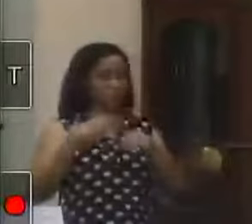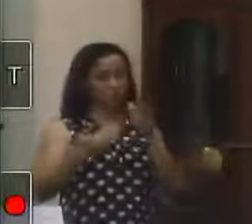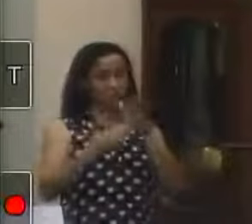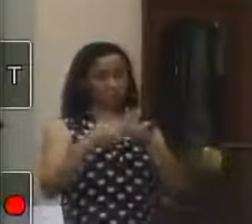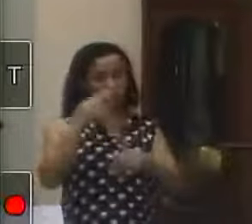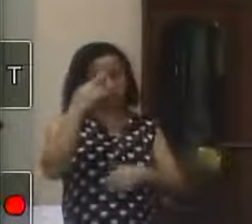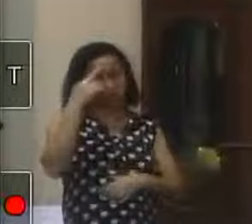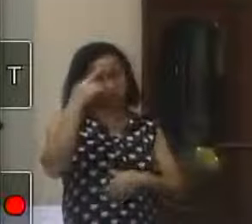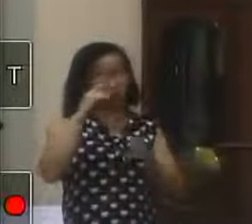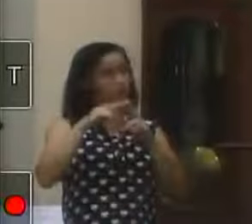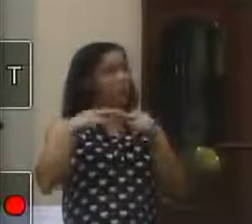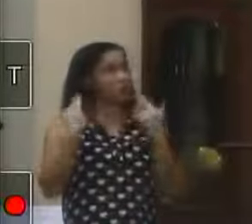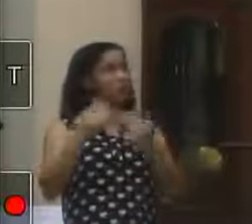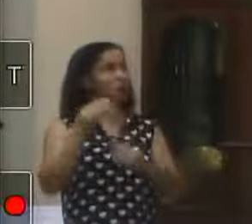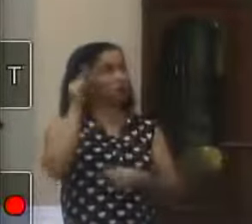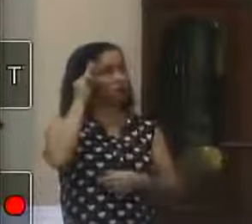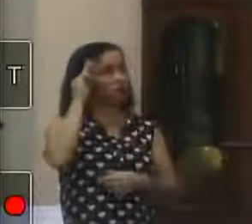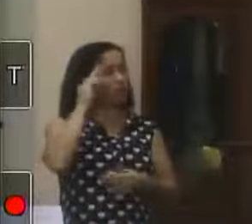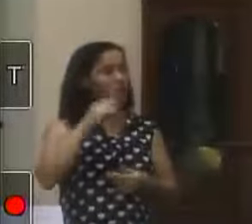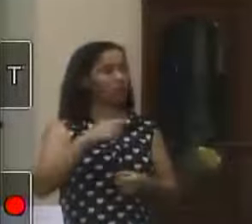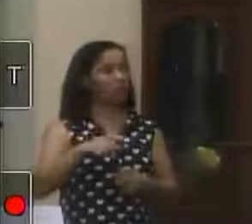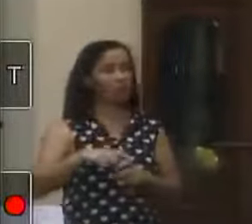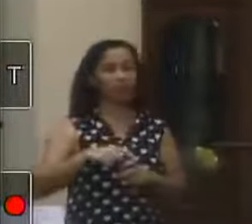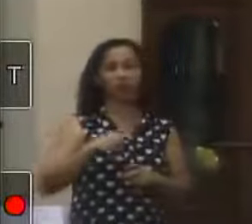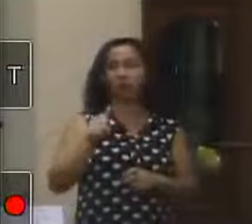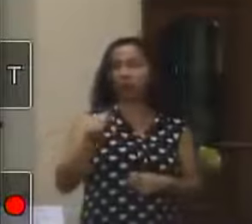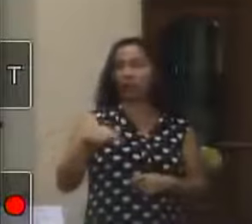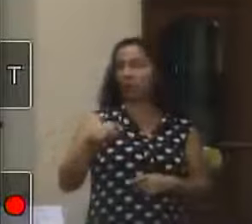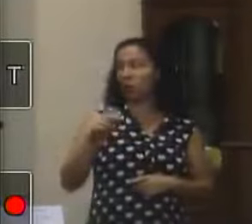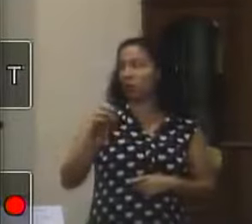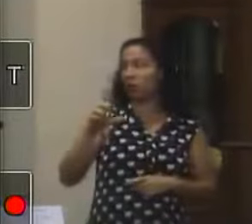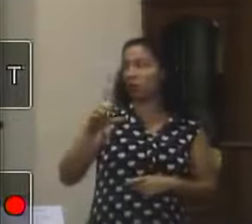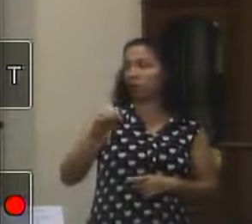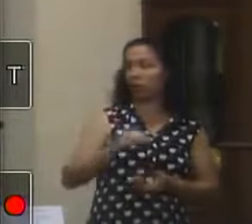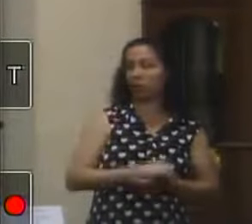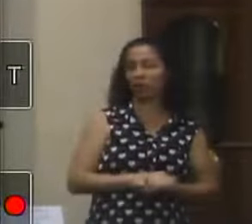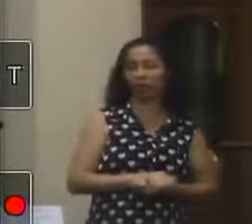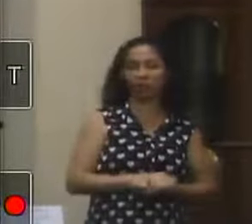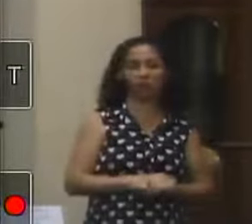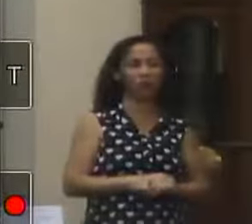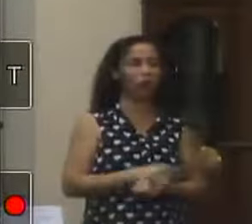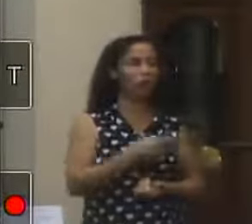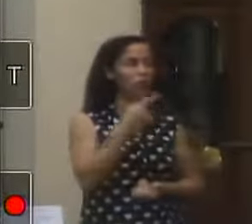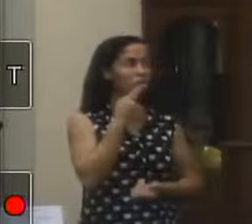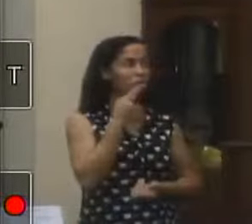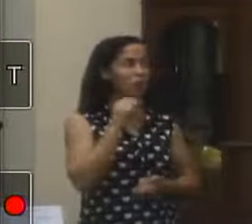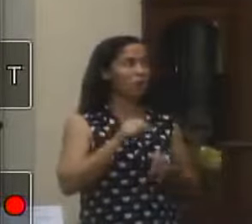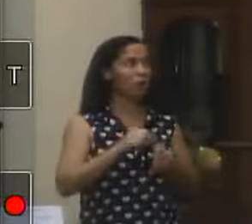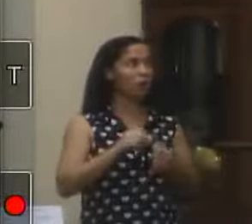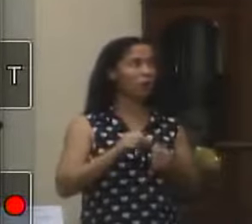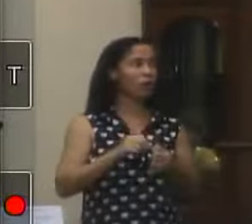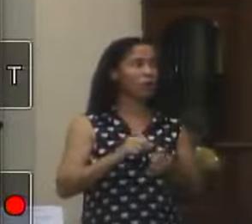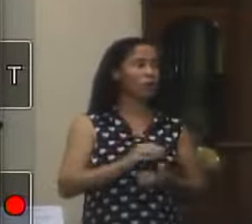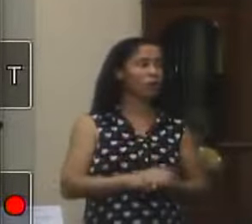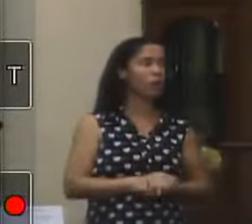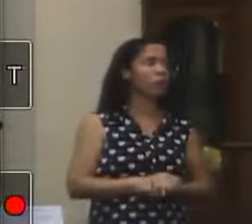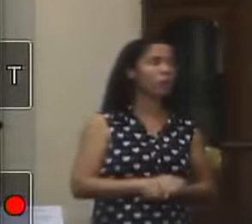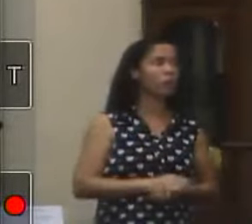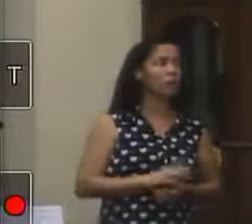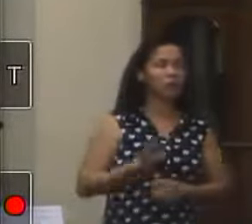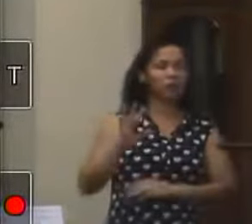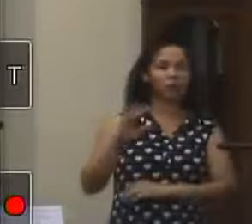estivemos no Rio na terça-feira, tivemos com o doutor Ângelo, né? Ele se prontificou, não, ele vai fazer o